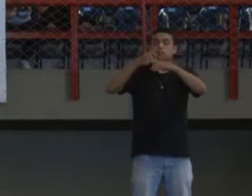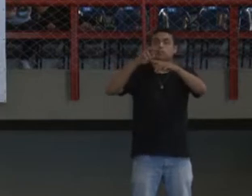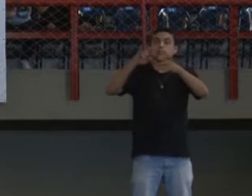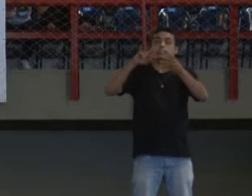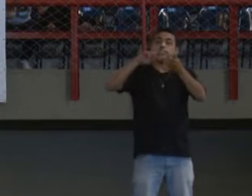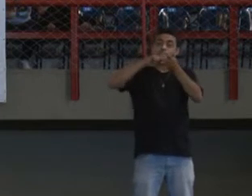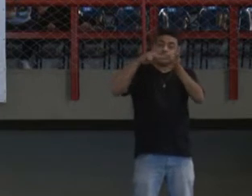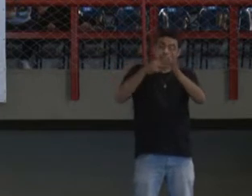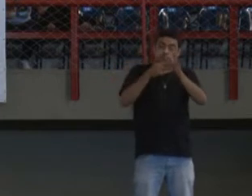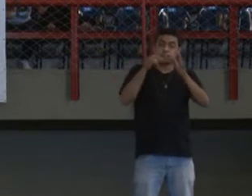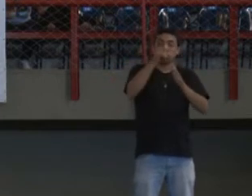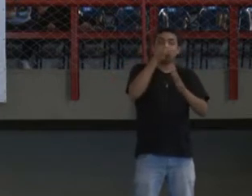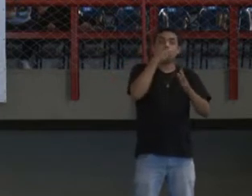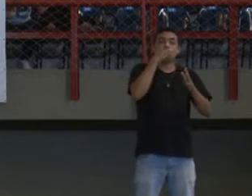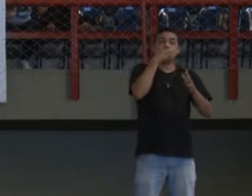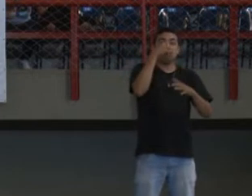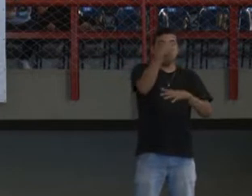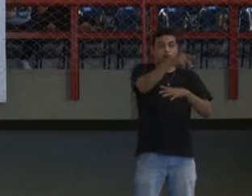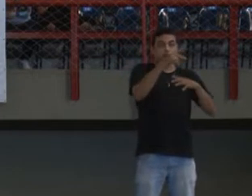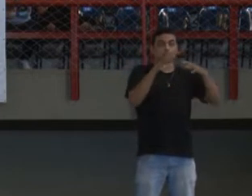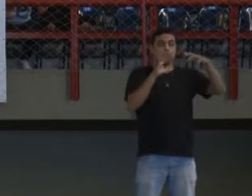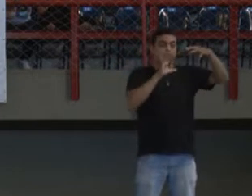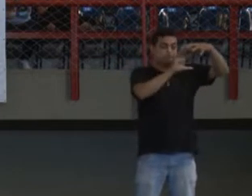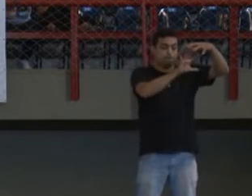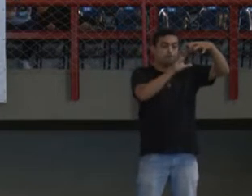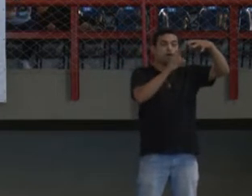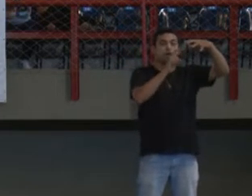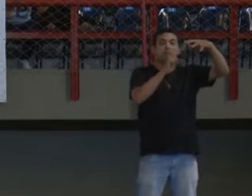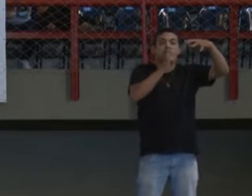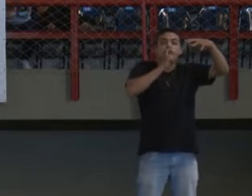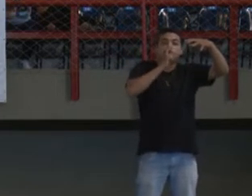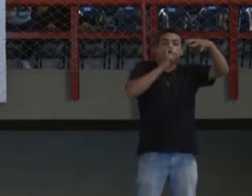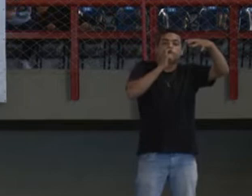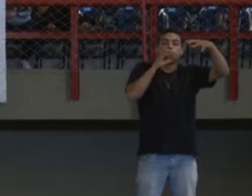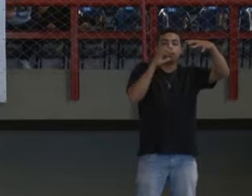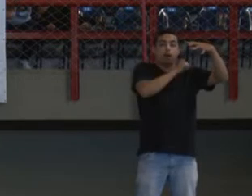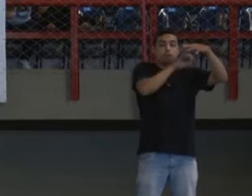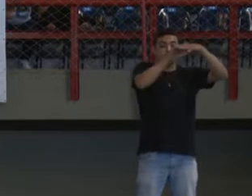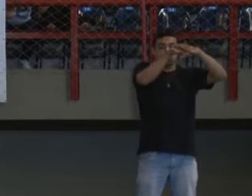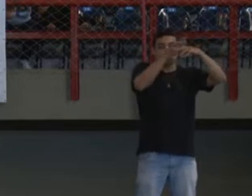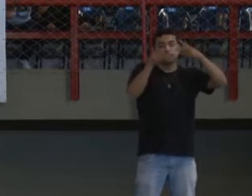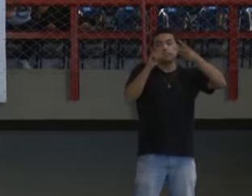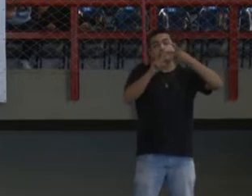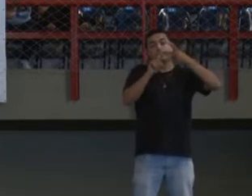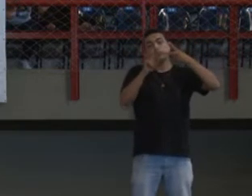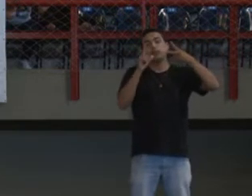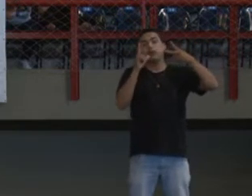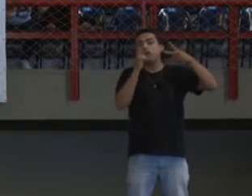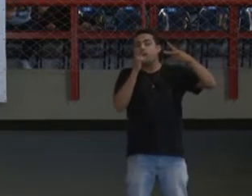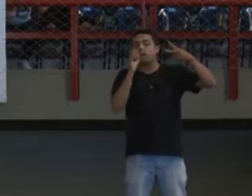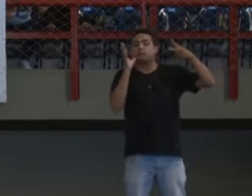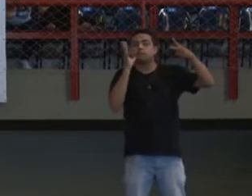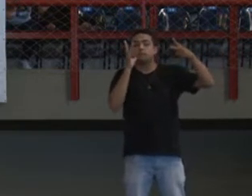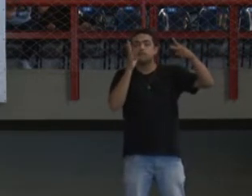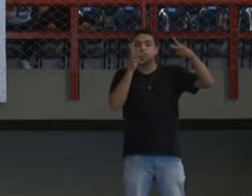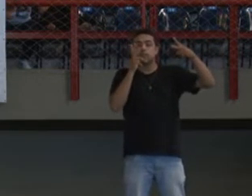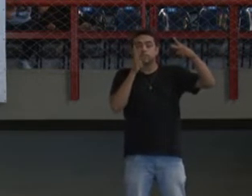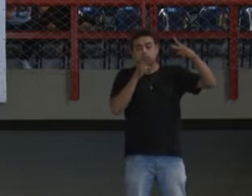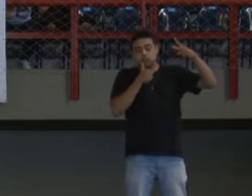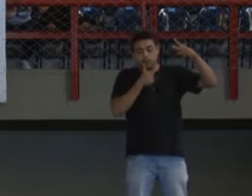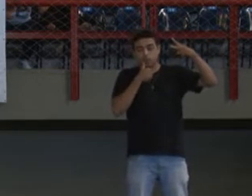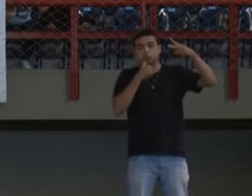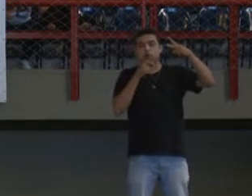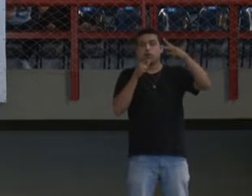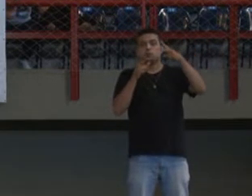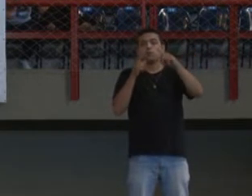continente se esfria rapidamente e a água demora muito tempo para se esfriar. Então, se você for